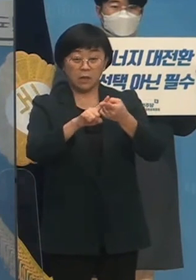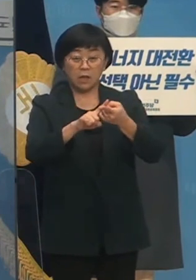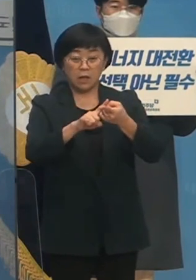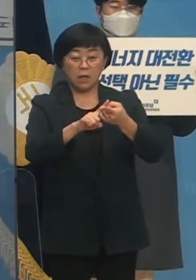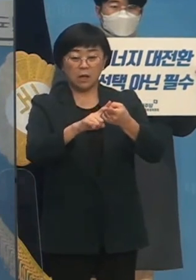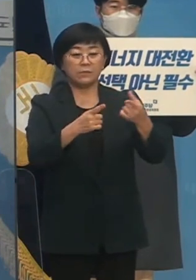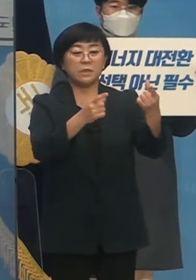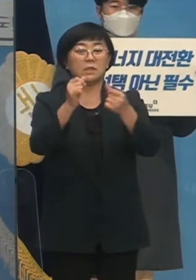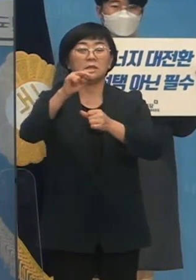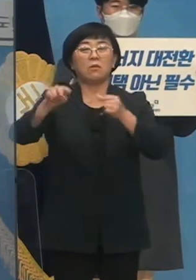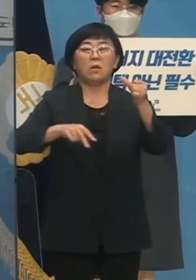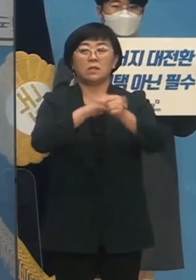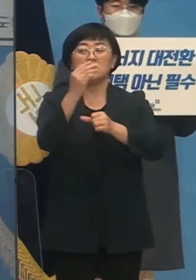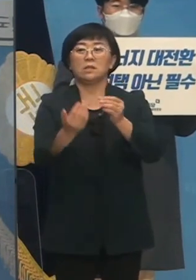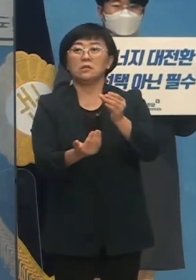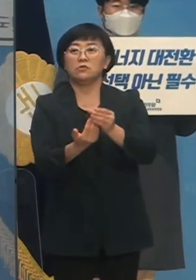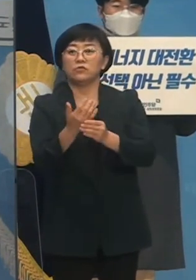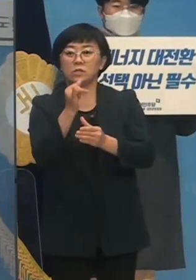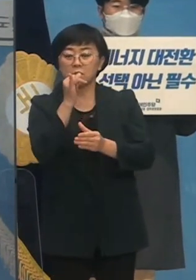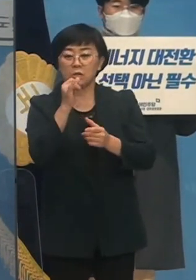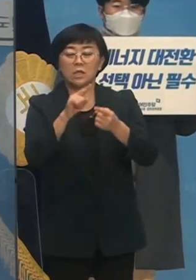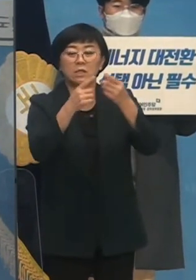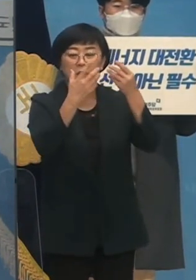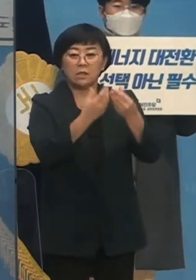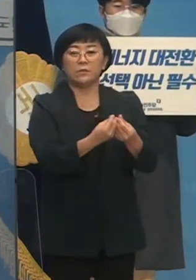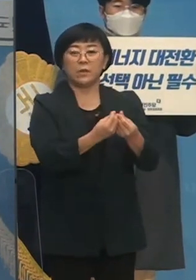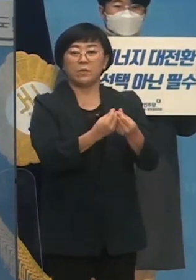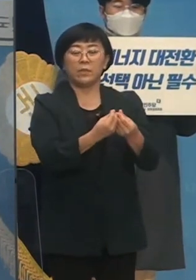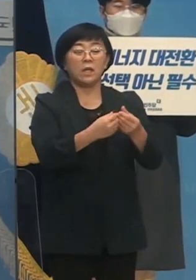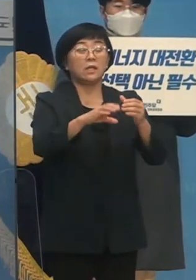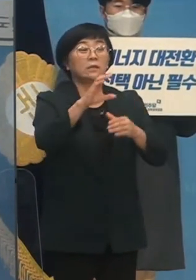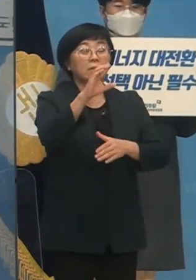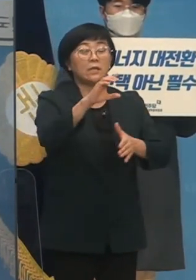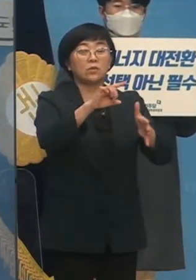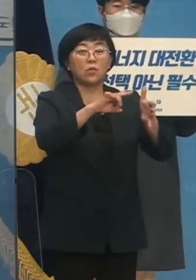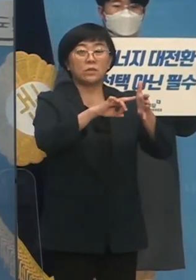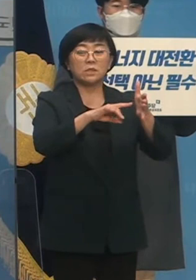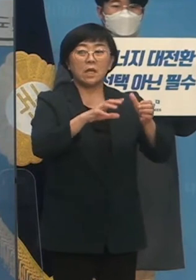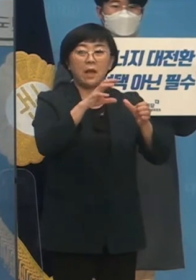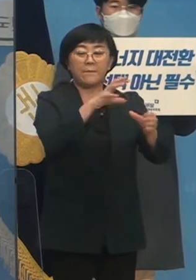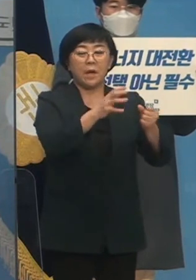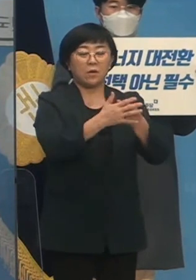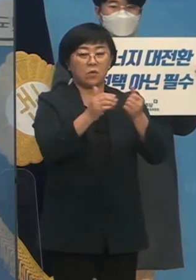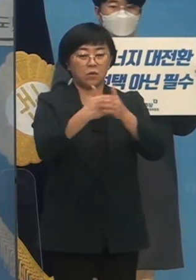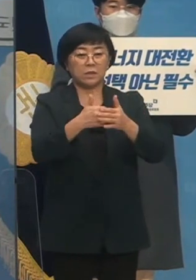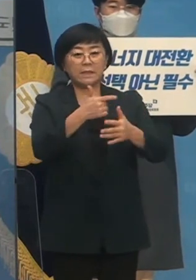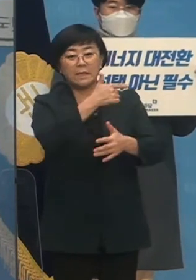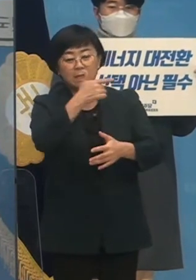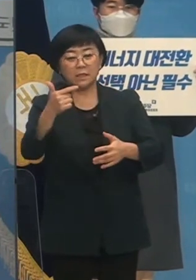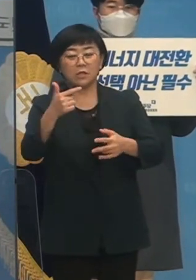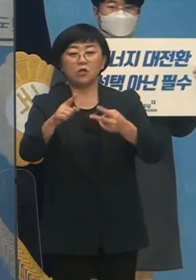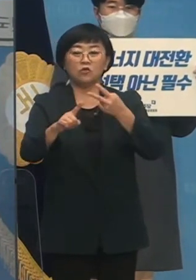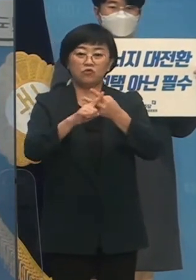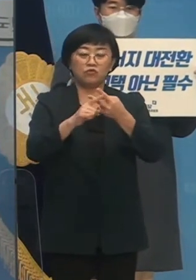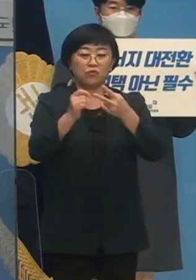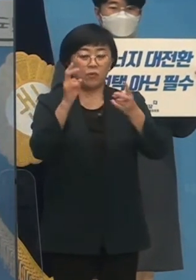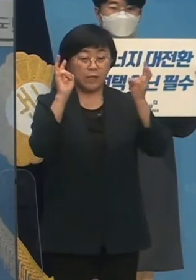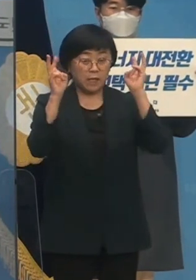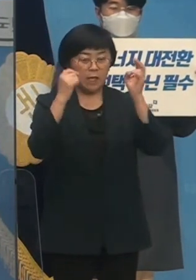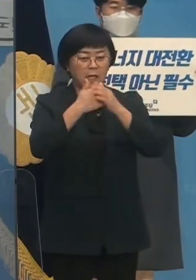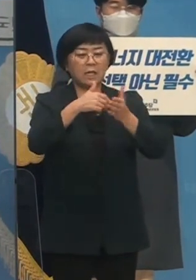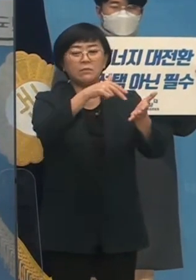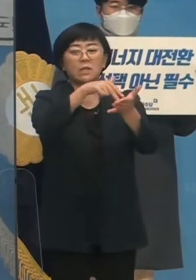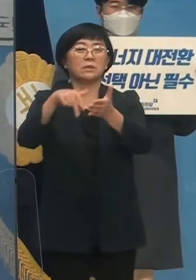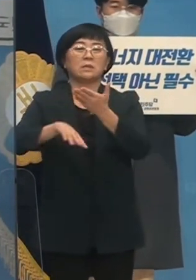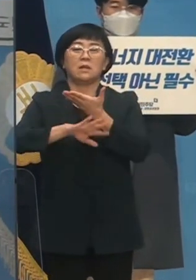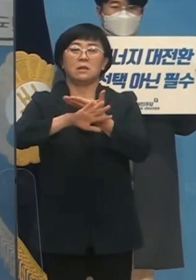상황이 벌어질 수 있습니다. 예를 들어서 탄소세의 압박은 대기업과 중소기업에 각각 다르게 다가올 수